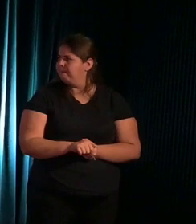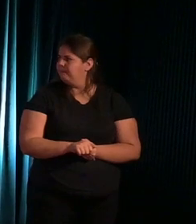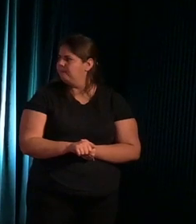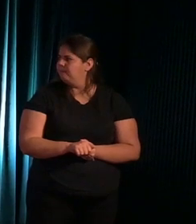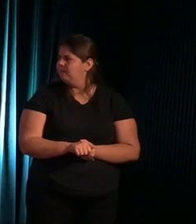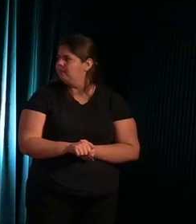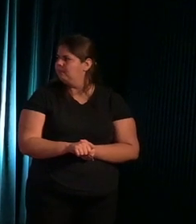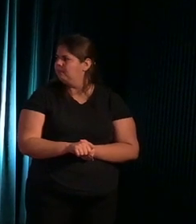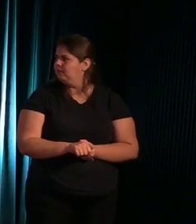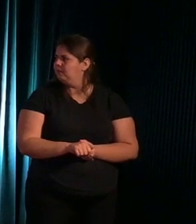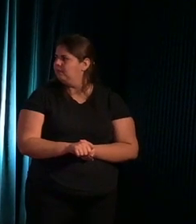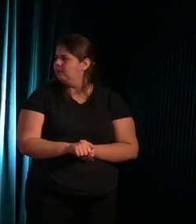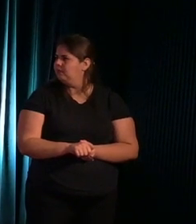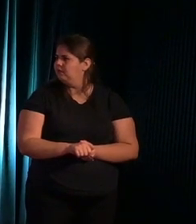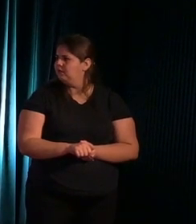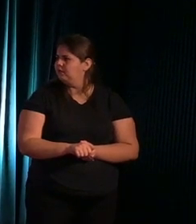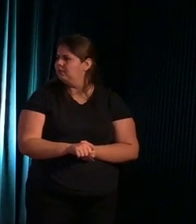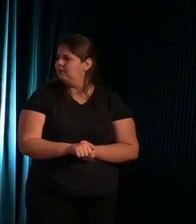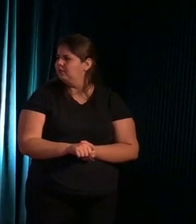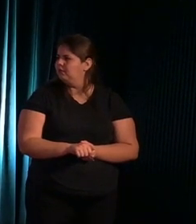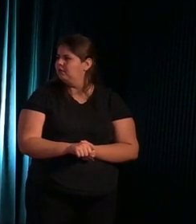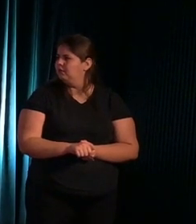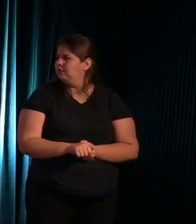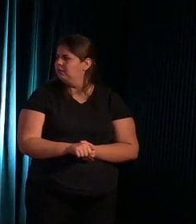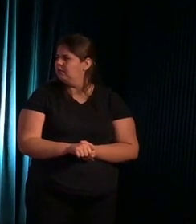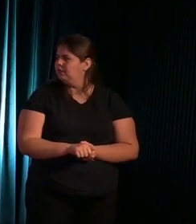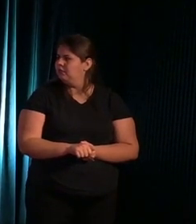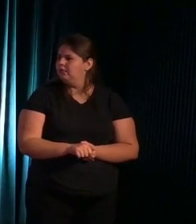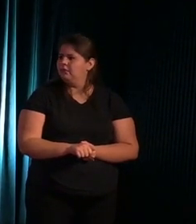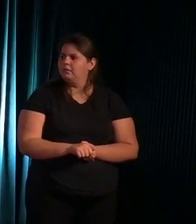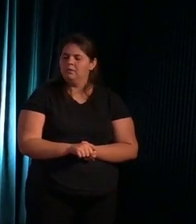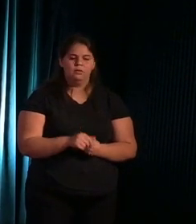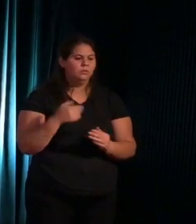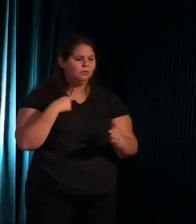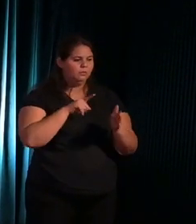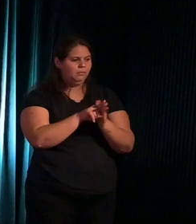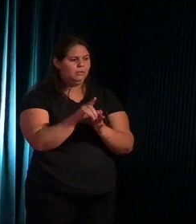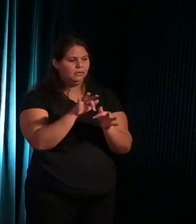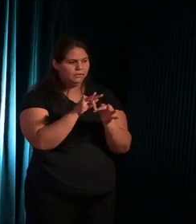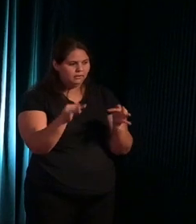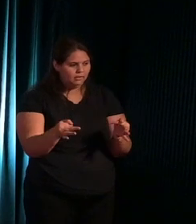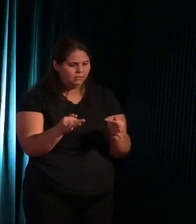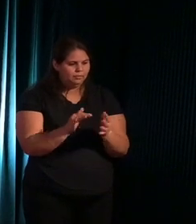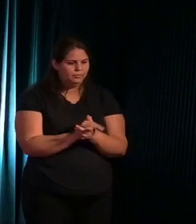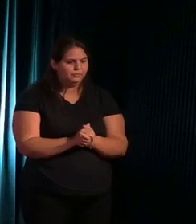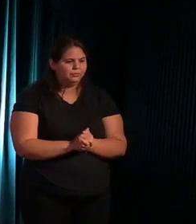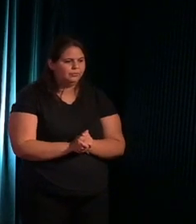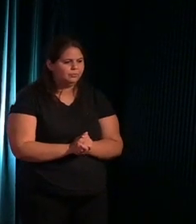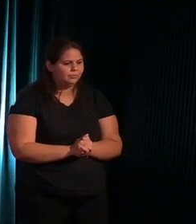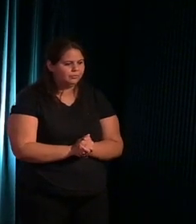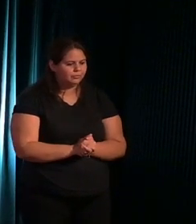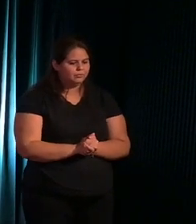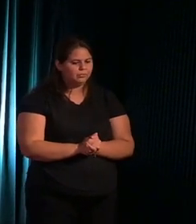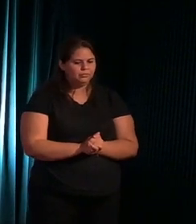O senhor está me escutando? Agora sim, mais perto. Ok. A minha pergunta é simplória.